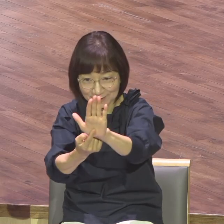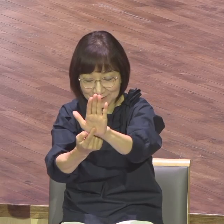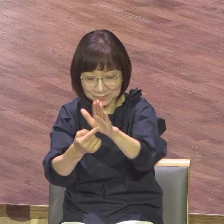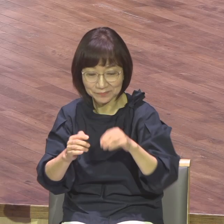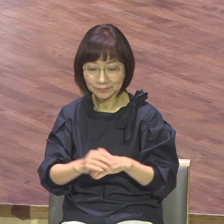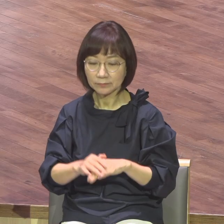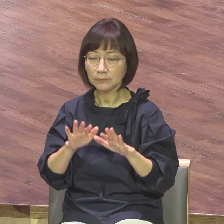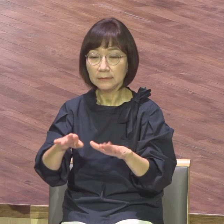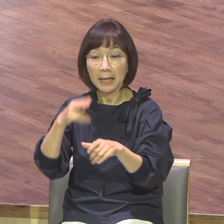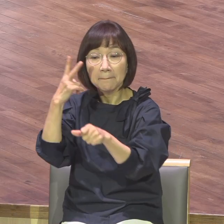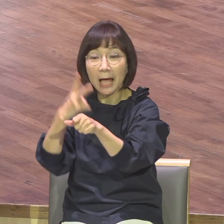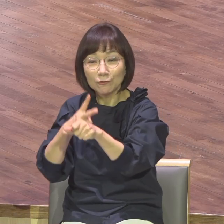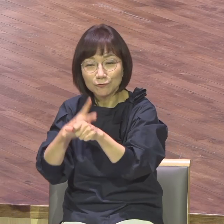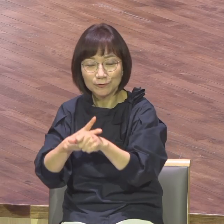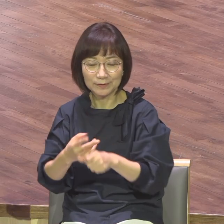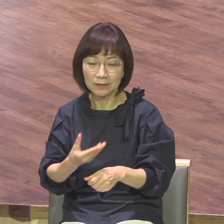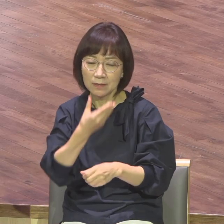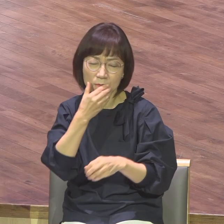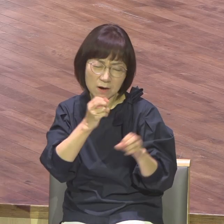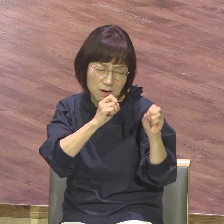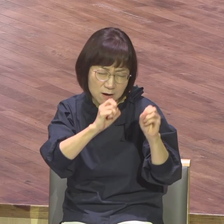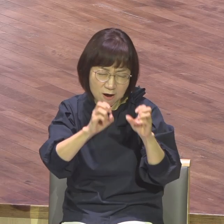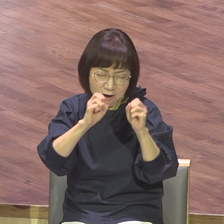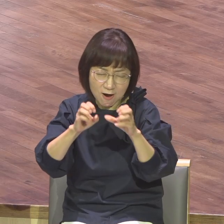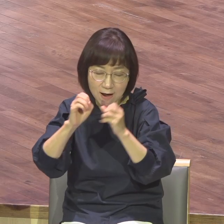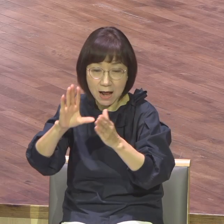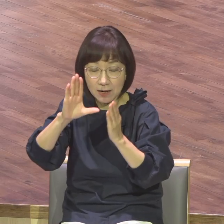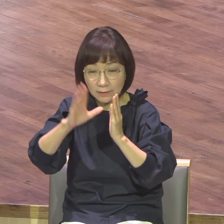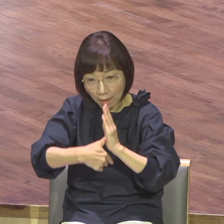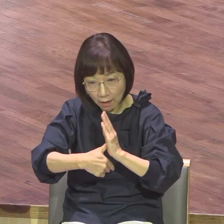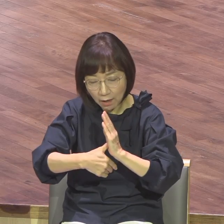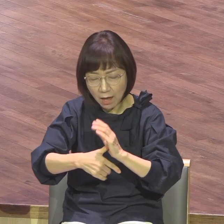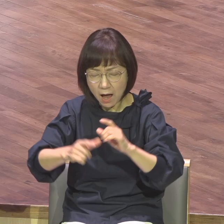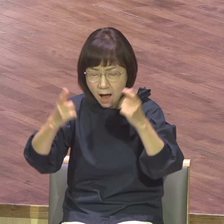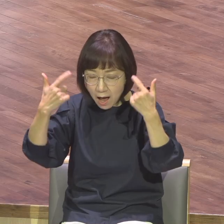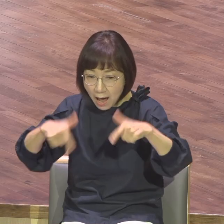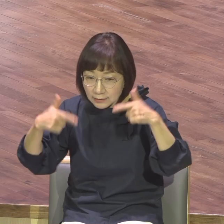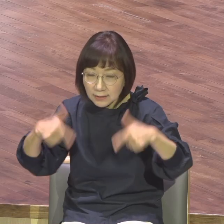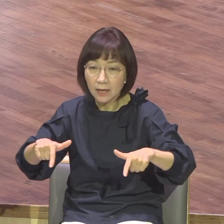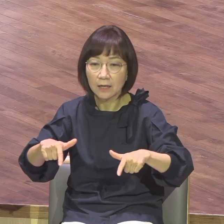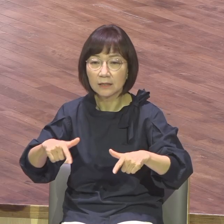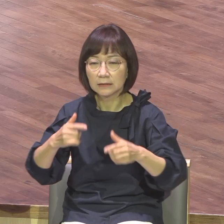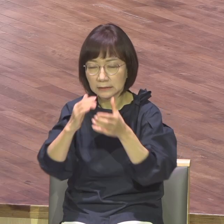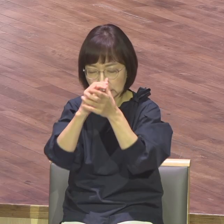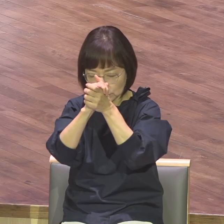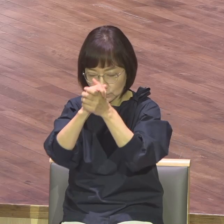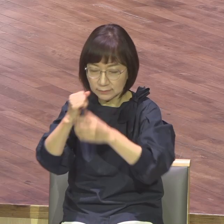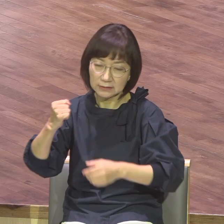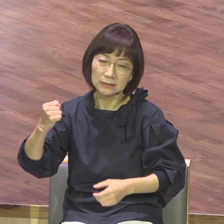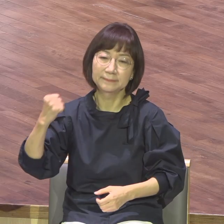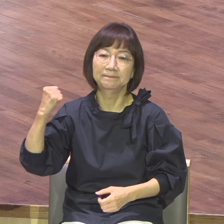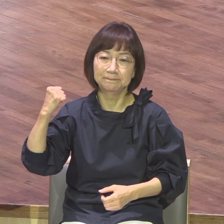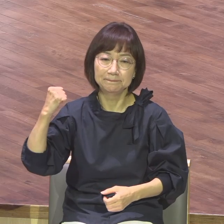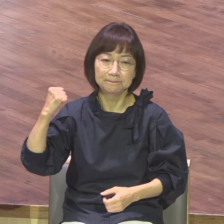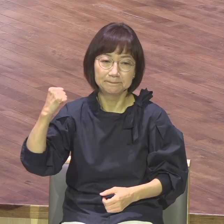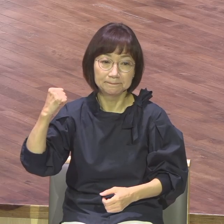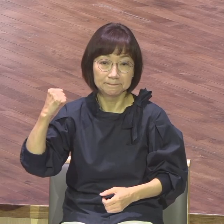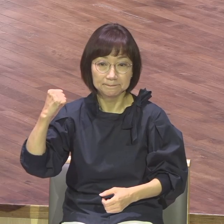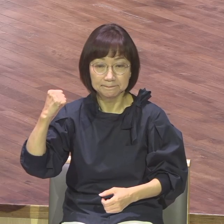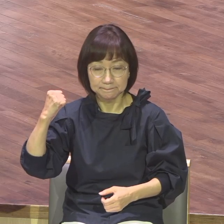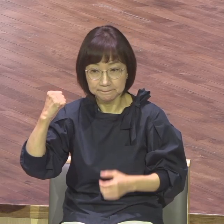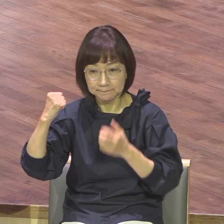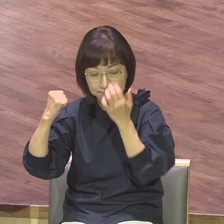바울의 이 사역을 보면 기도가 이끄는 사역이었어요. 기도가 이끄는 사역. 특별히 오늘